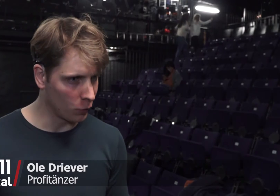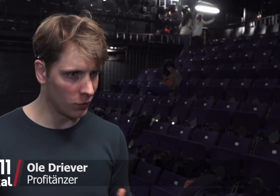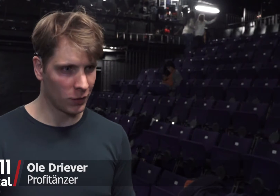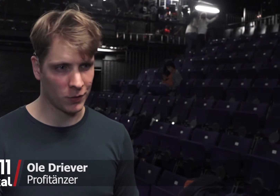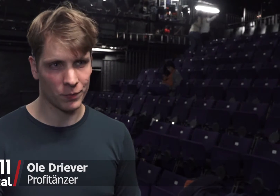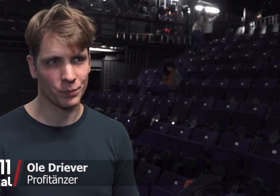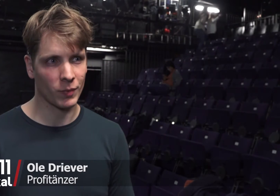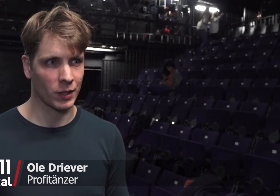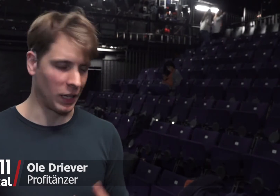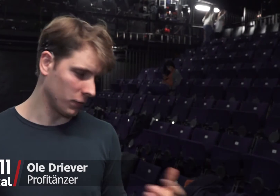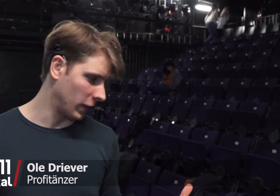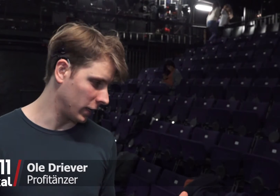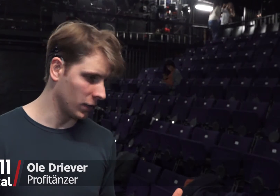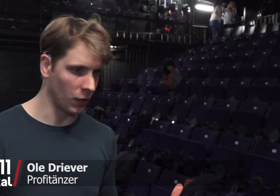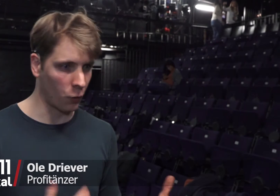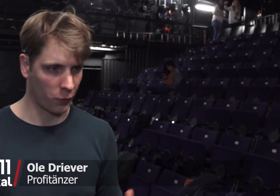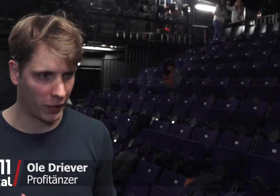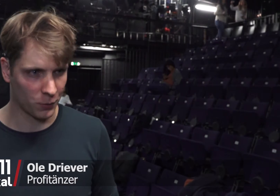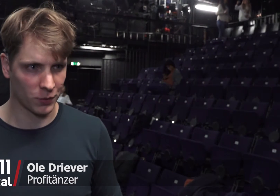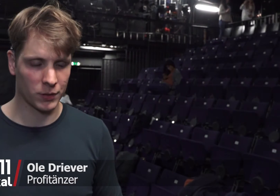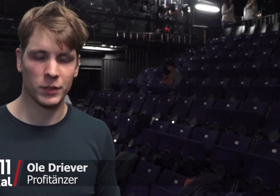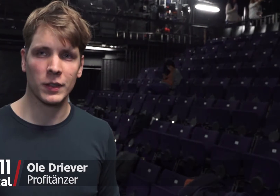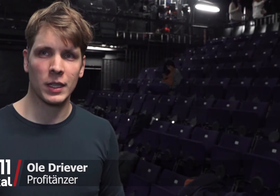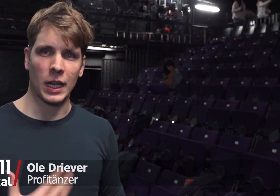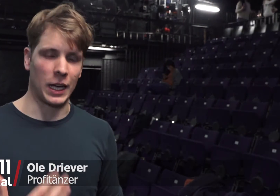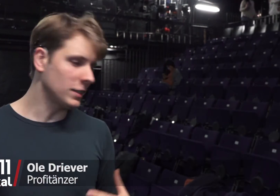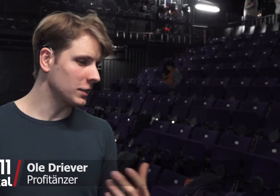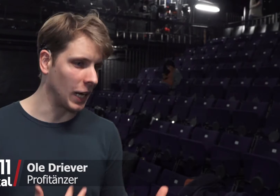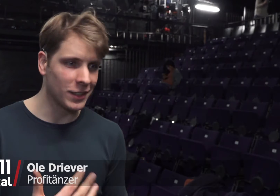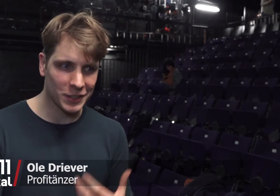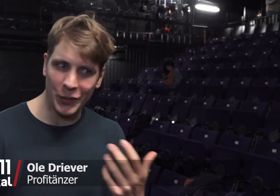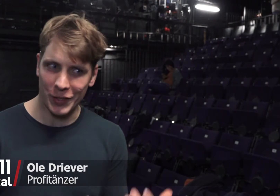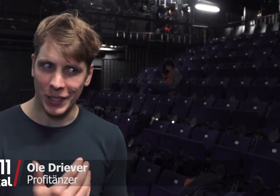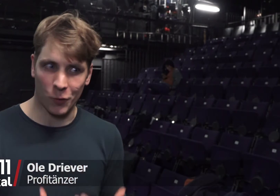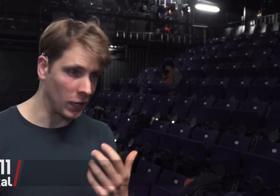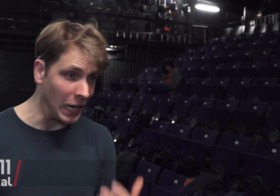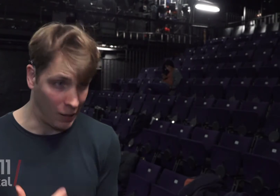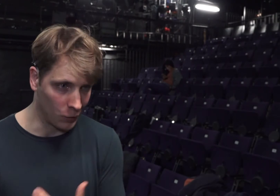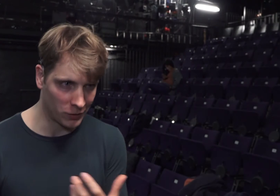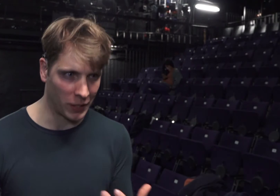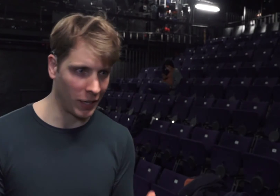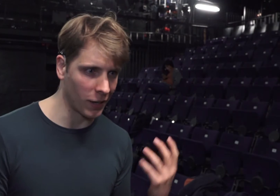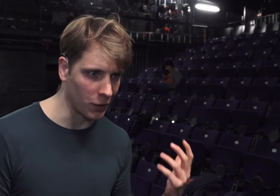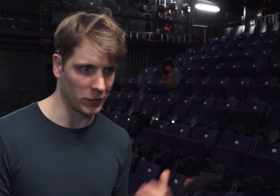Gefühle, Langeweile, Aufregung. All diese Dinge, oder Chaos, wenn der Lehrer